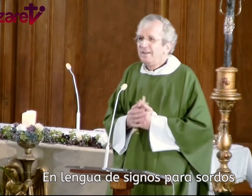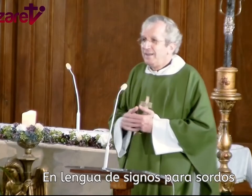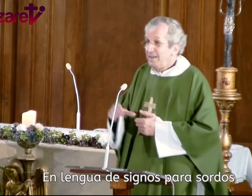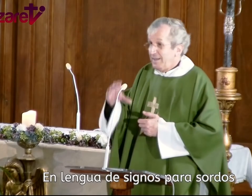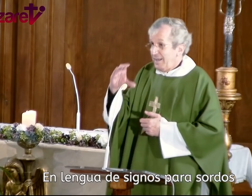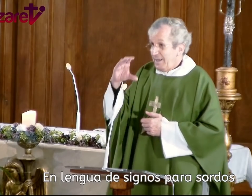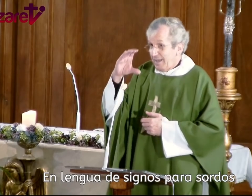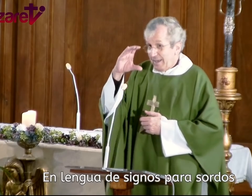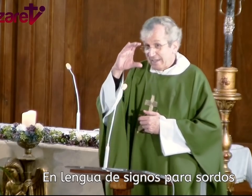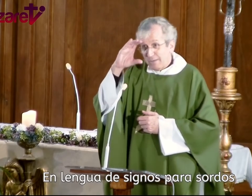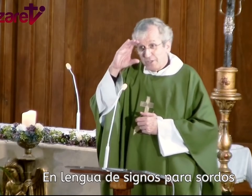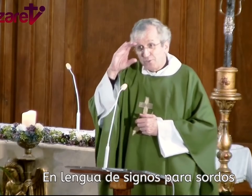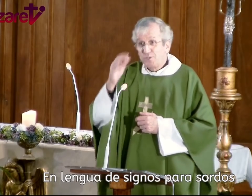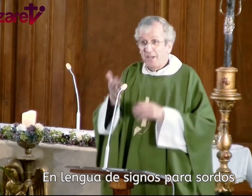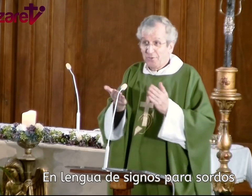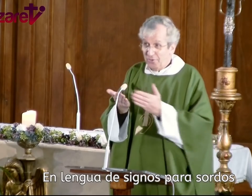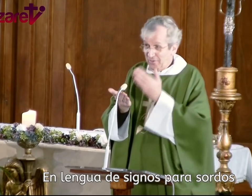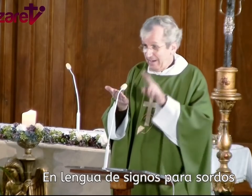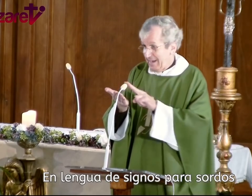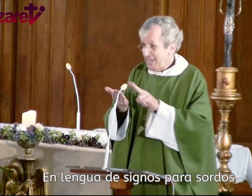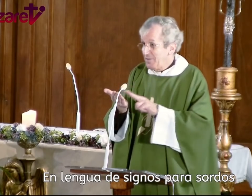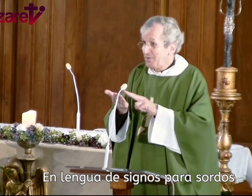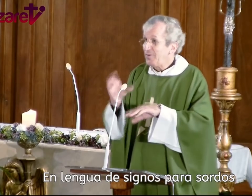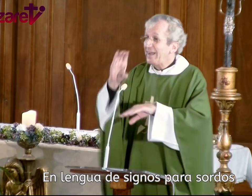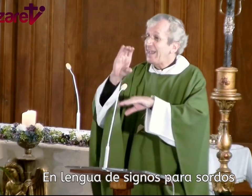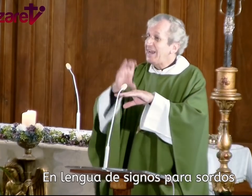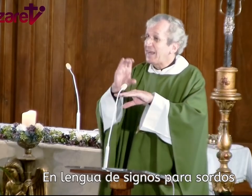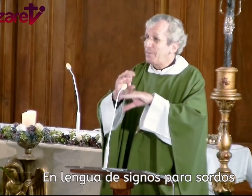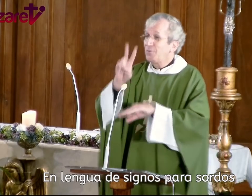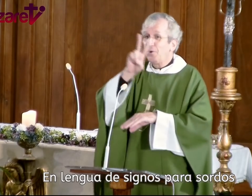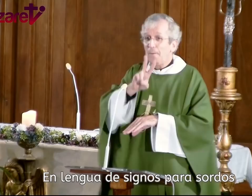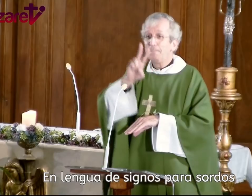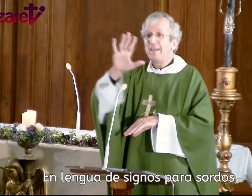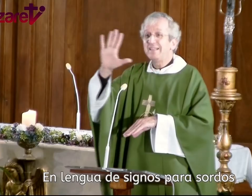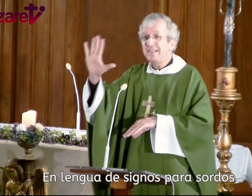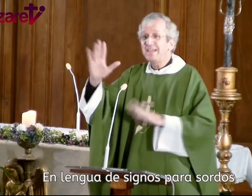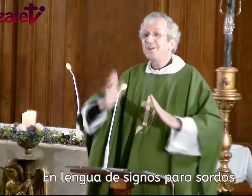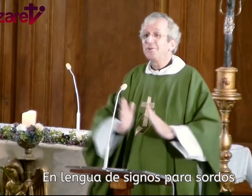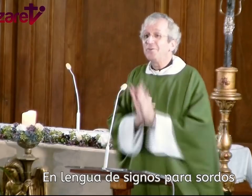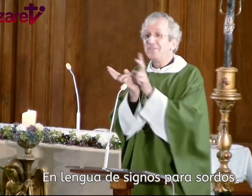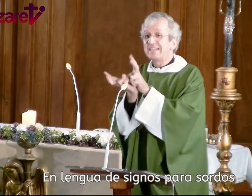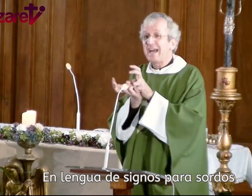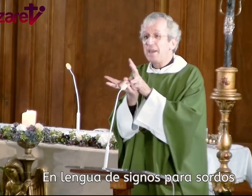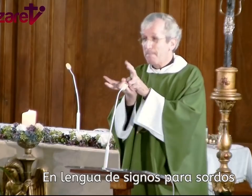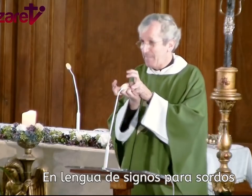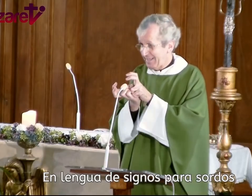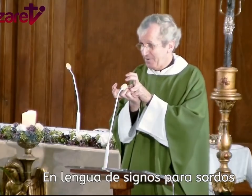Estamos escuchando Leyendo El capítulo 25 De San Mateo